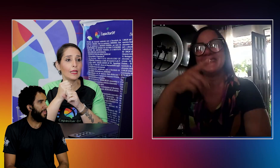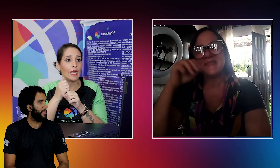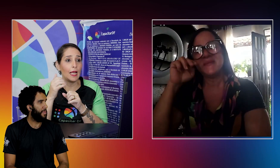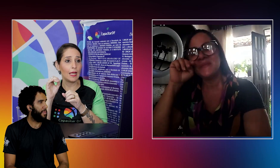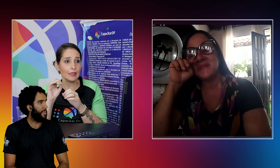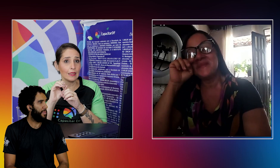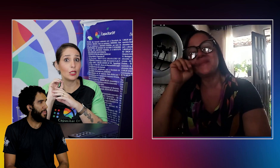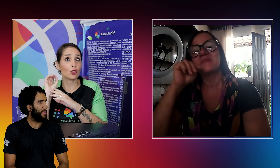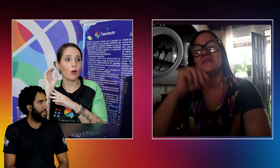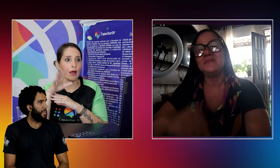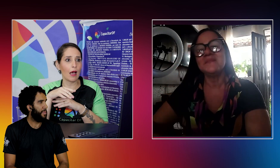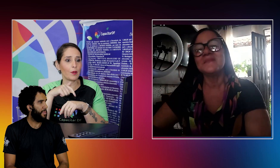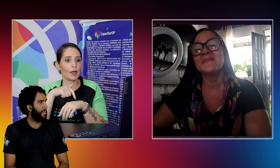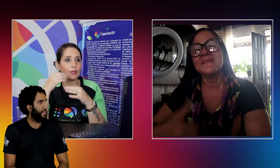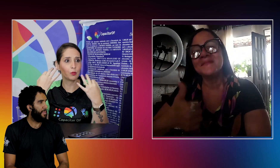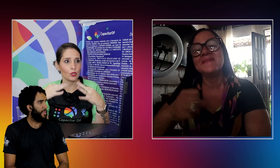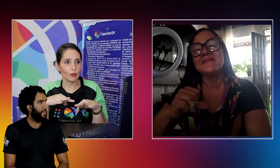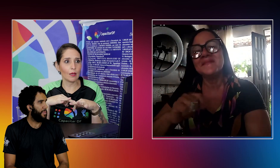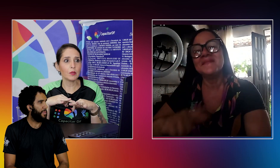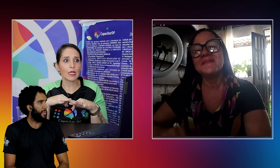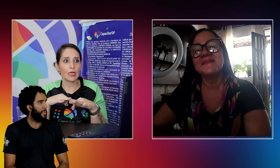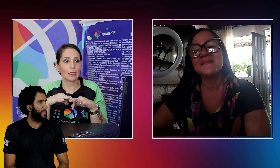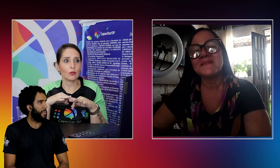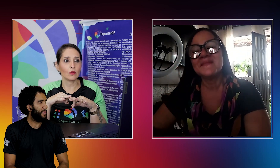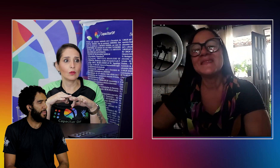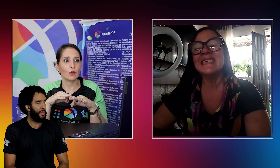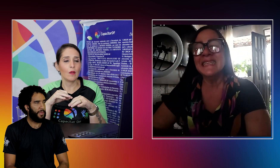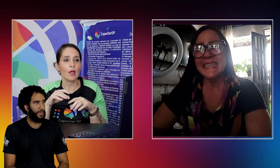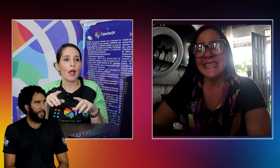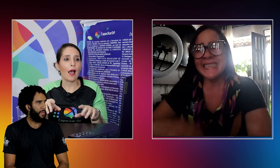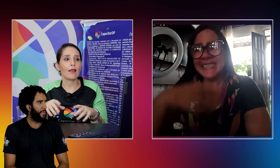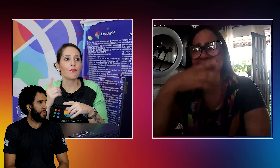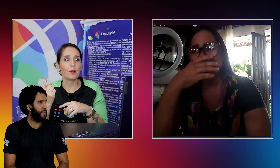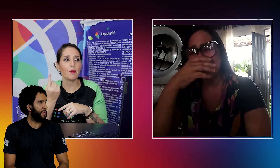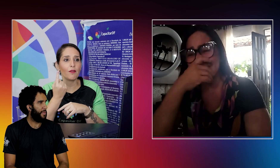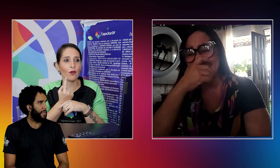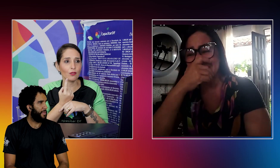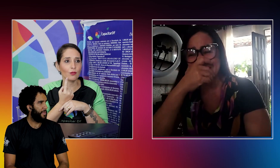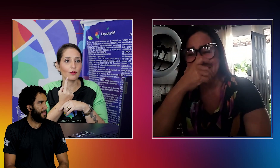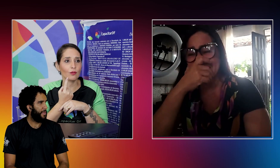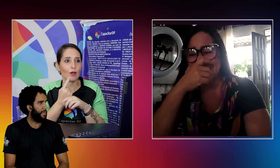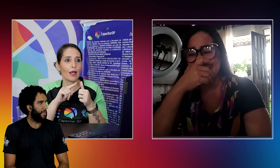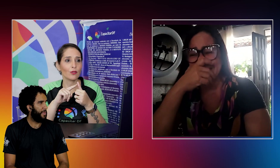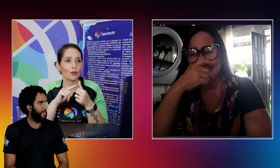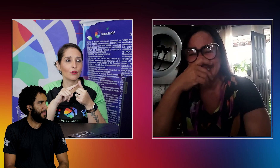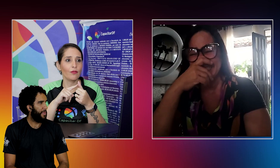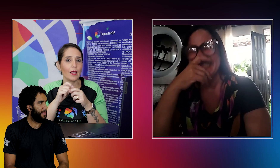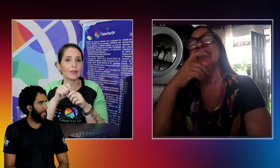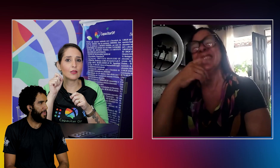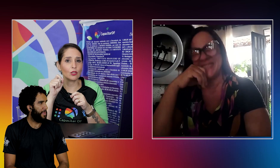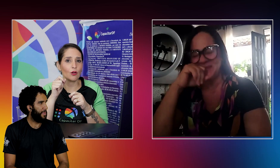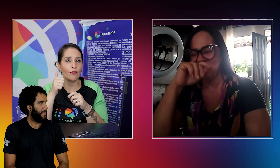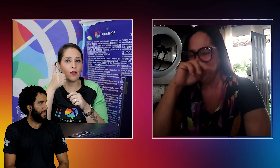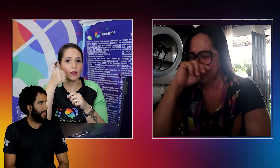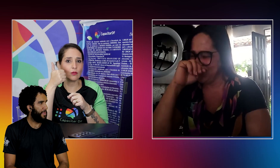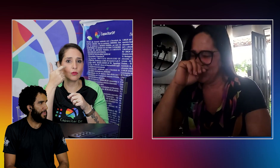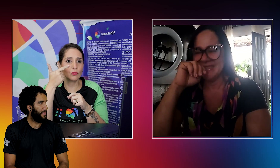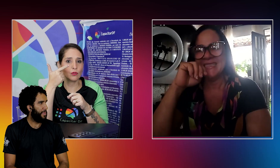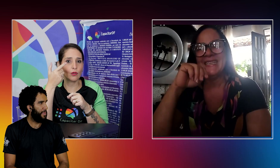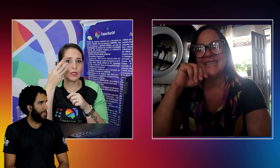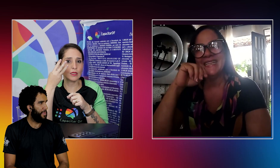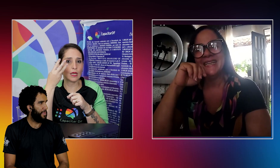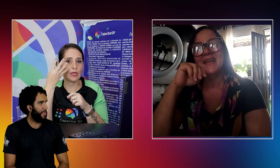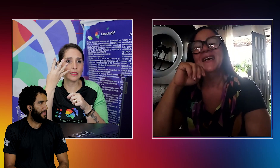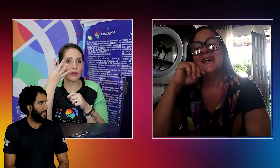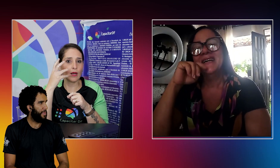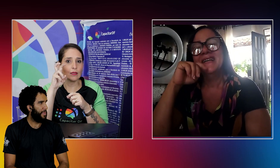até 10 e jogar para ela explodir no tempo certo. Aí, primeiro foi o surdo. Aí o surdo fez, tirou e fez 1,